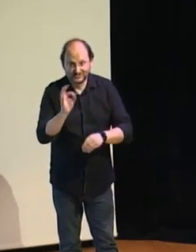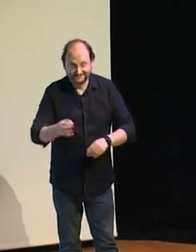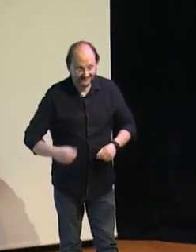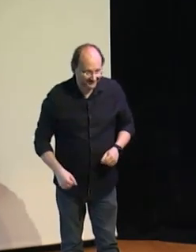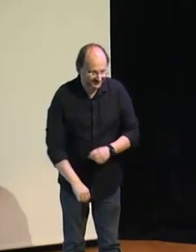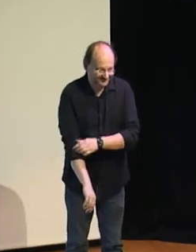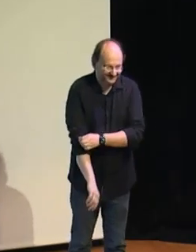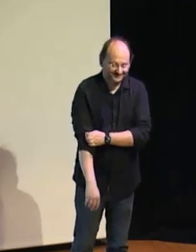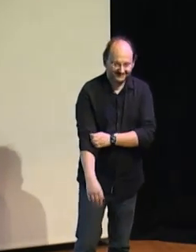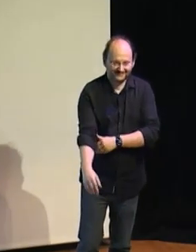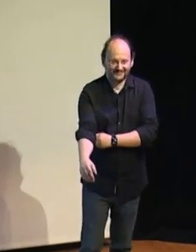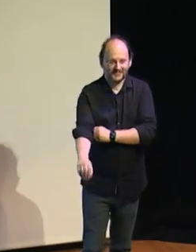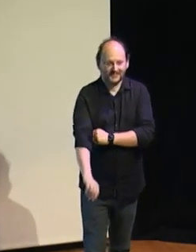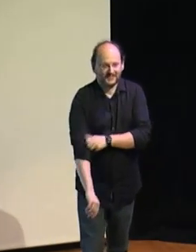Donc, bienvenue dans mon monde, effectivement.